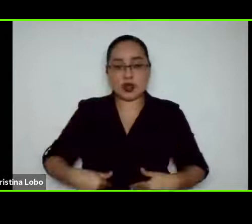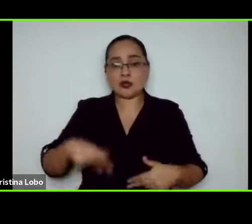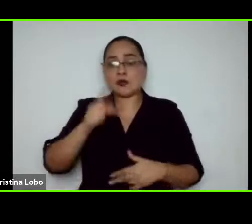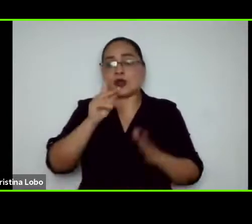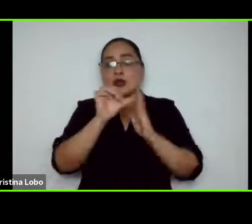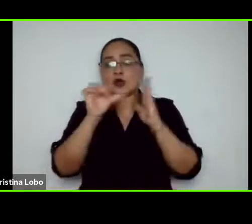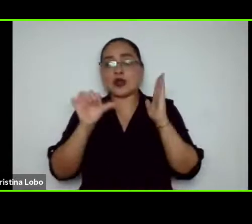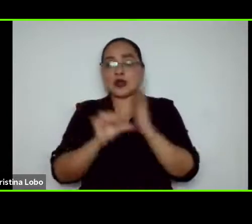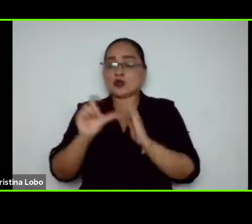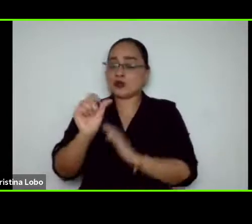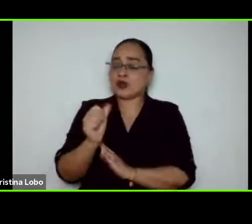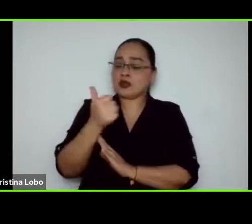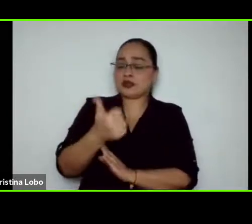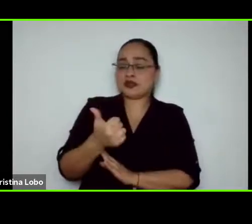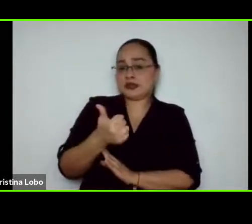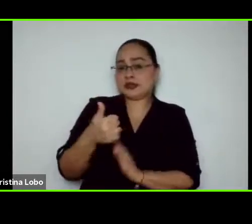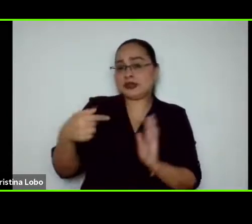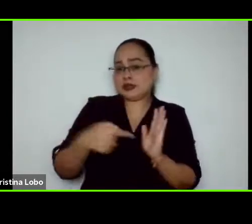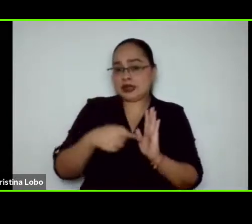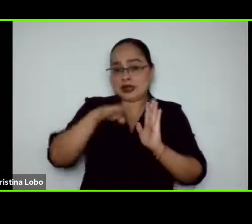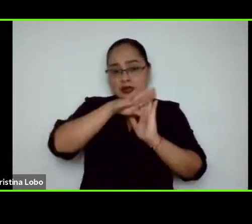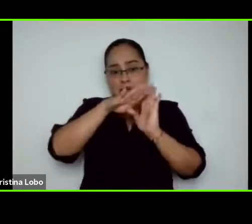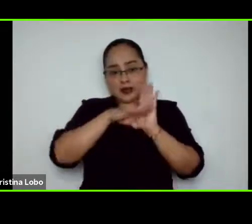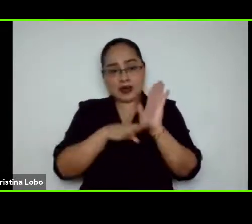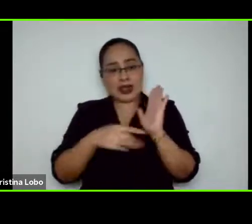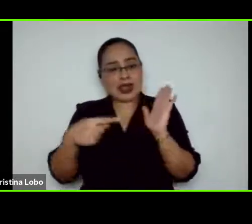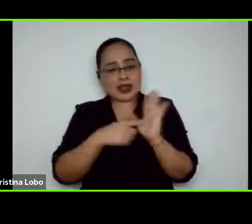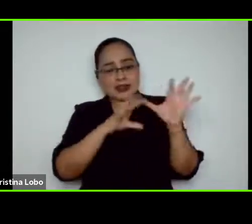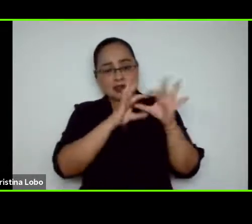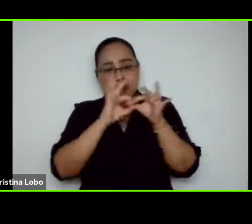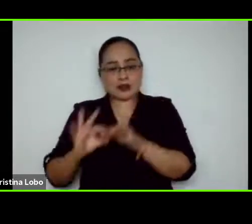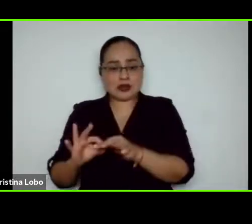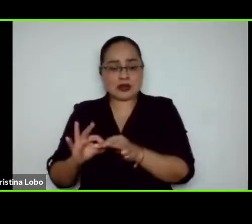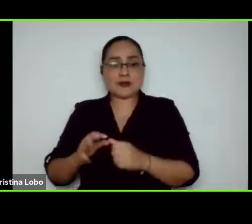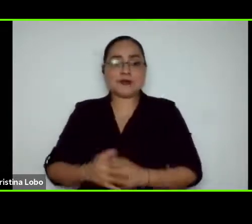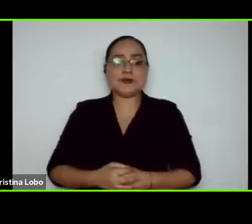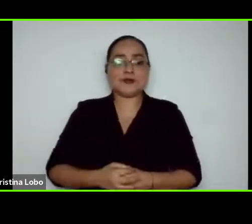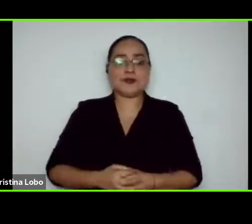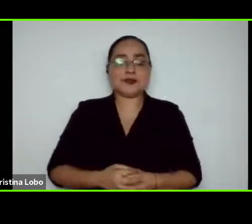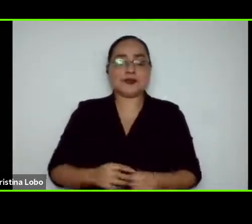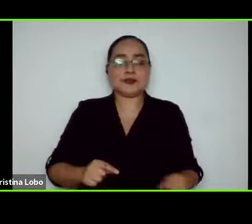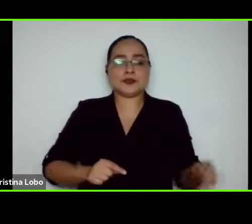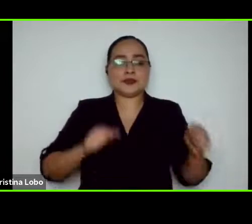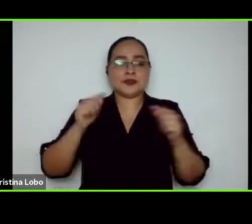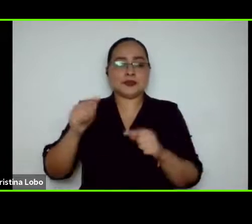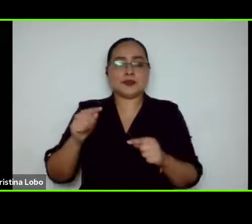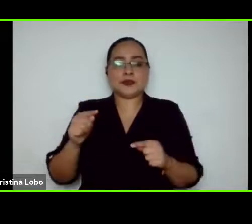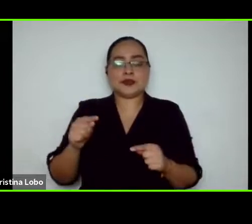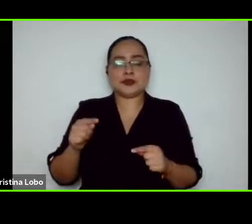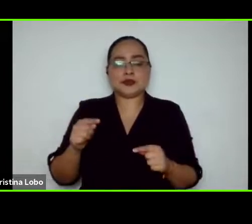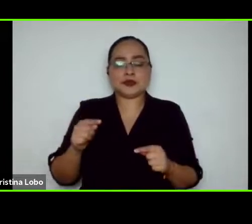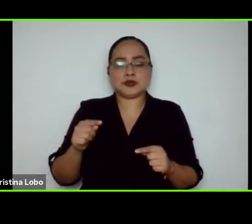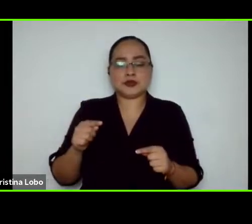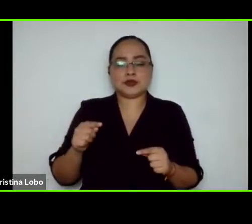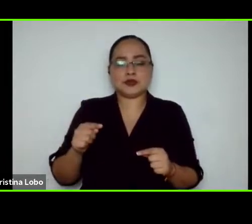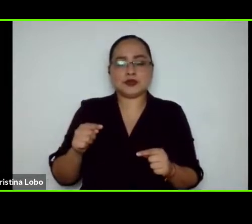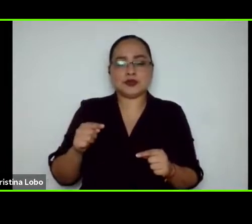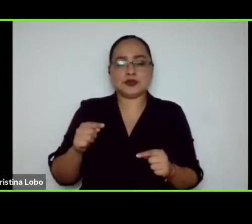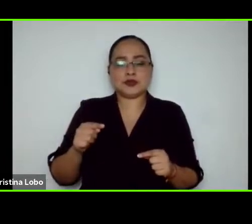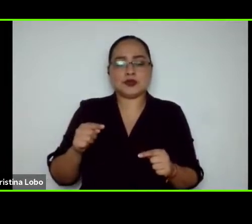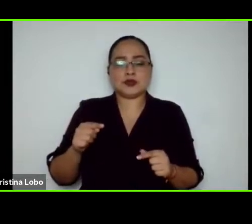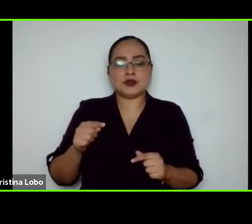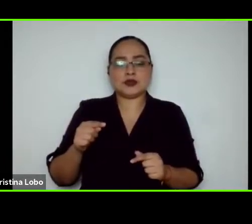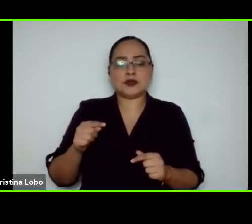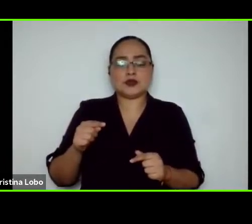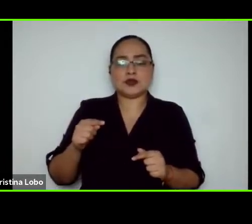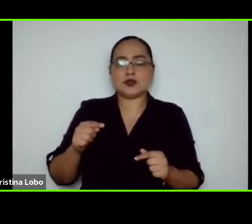de algún modo, de la Convención, remite a ellos. Entonces, uno de los argumentos fuertes para proteger los derechos sociales por parte de la Corte